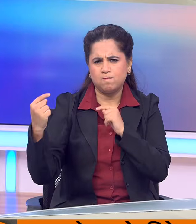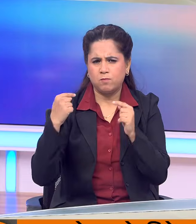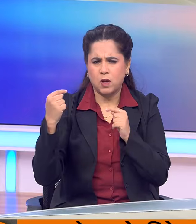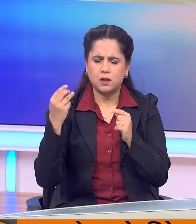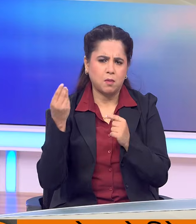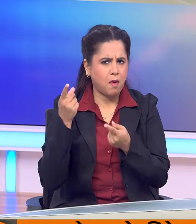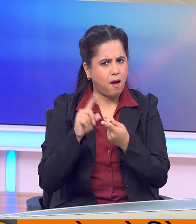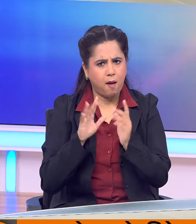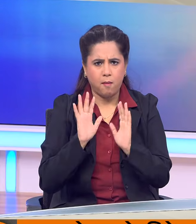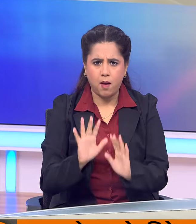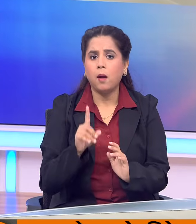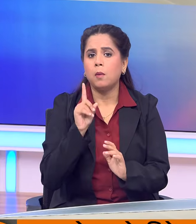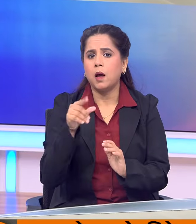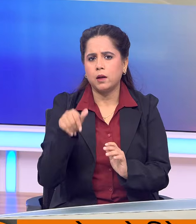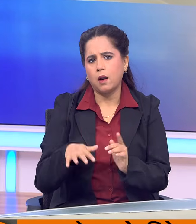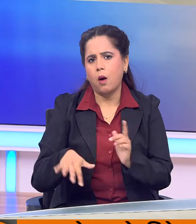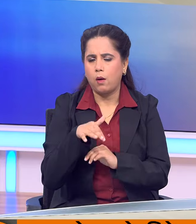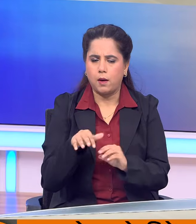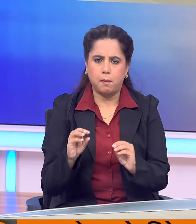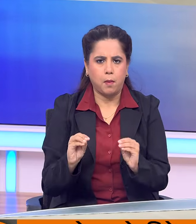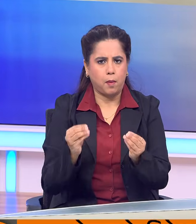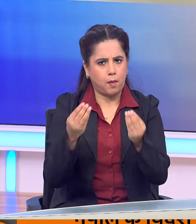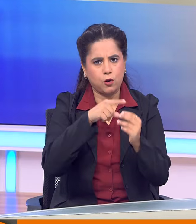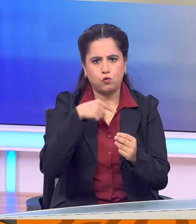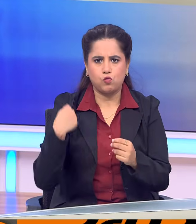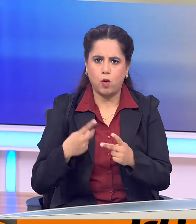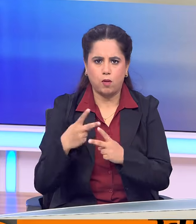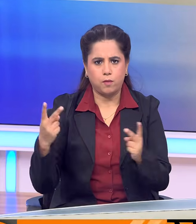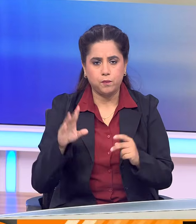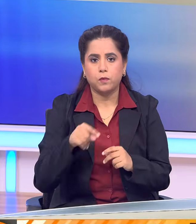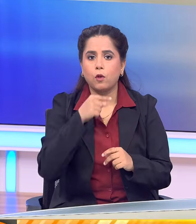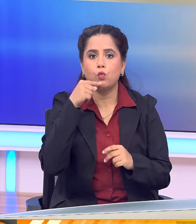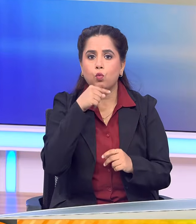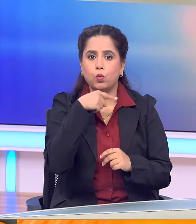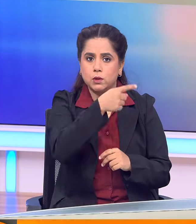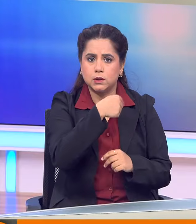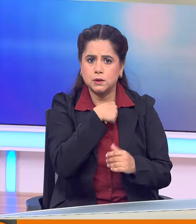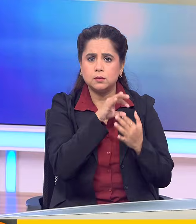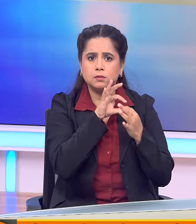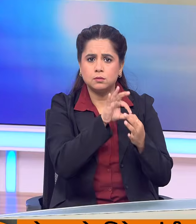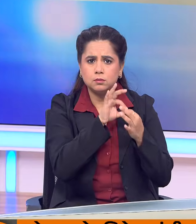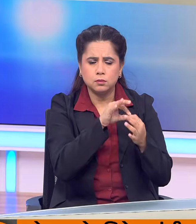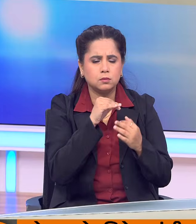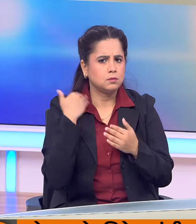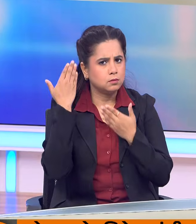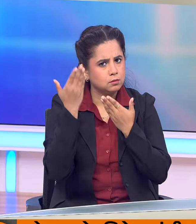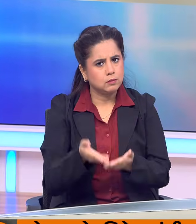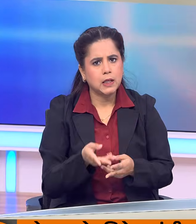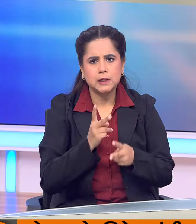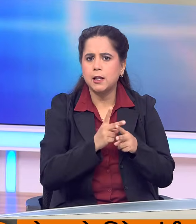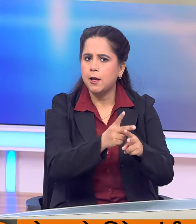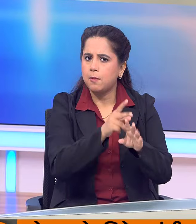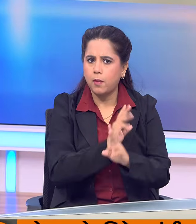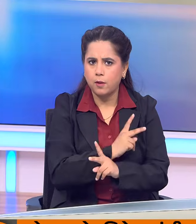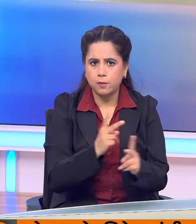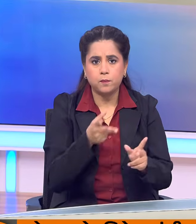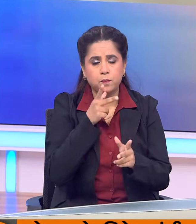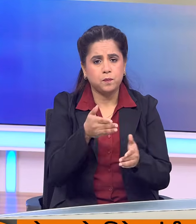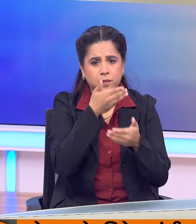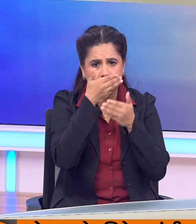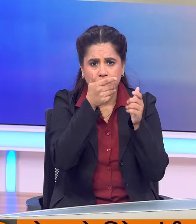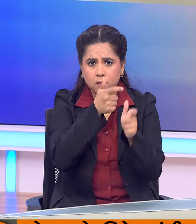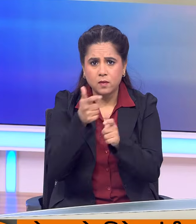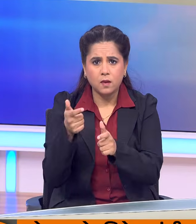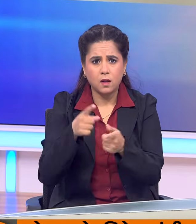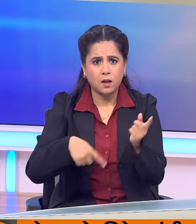पड़ा, लेकिन हालात अब सुधर रहे हैं। वहीं रूस के साथ हमारे संबंध हमेशा स्थिर रहे हैं। वहीं